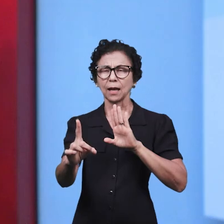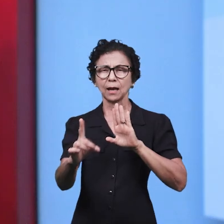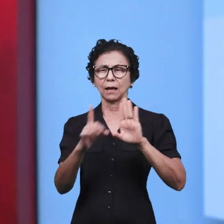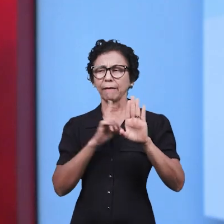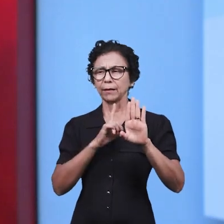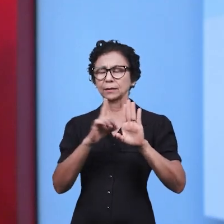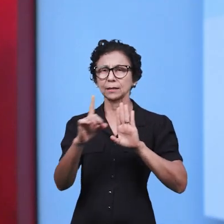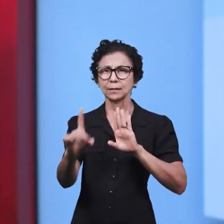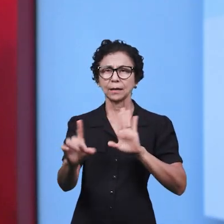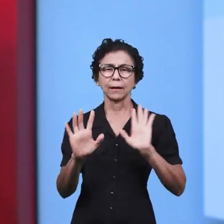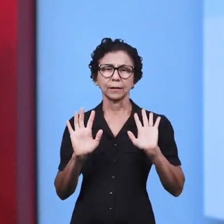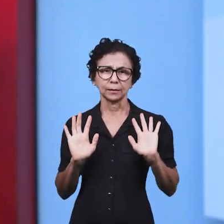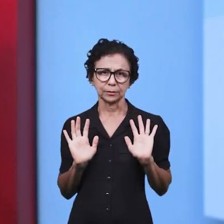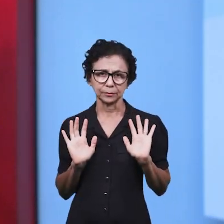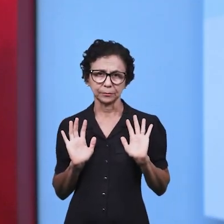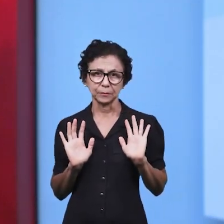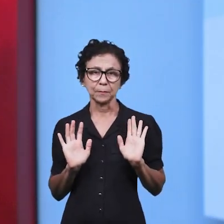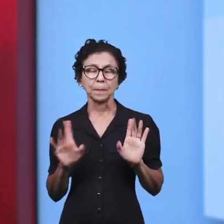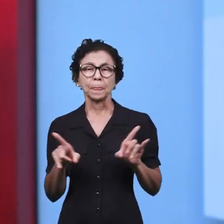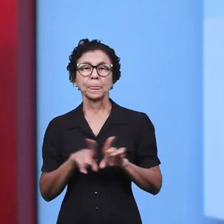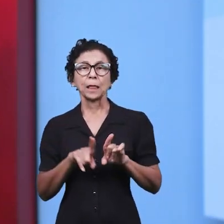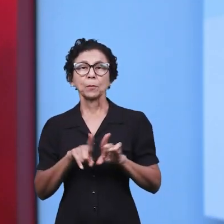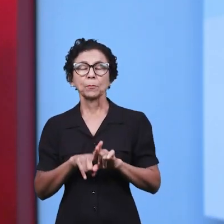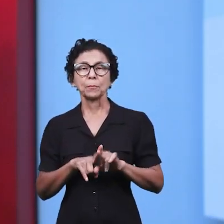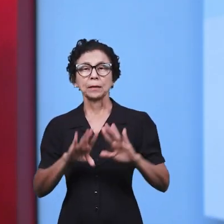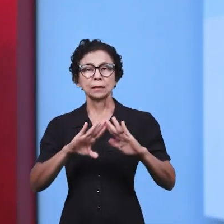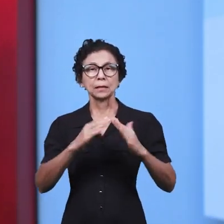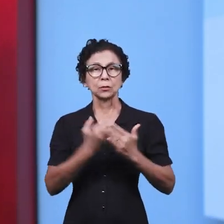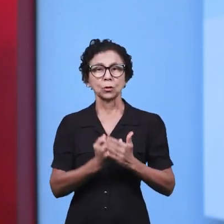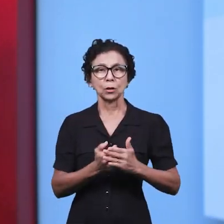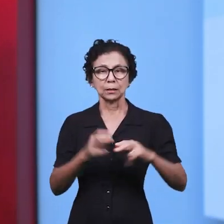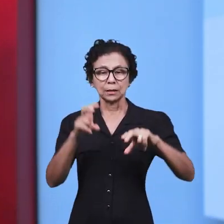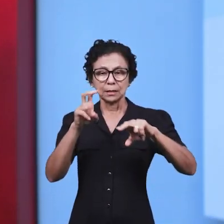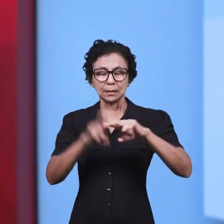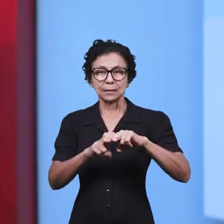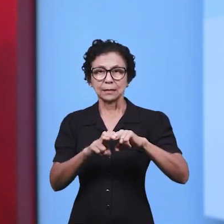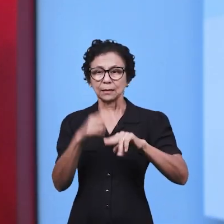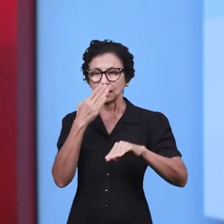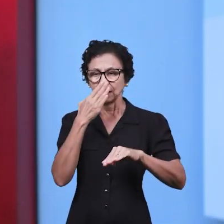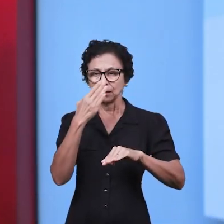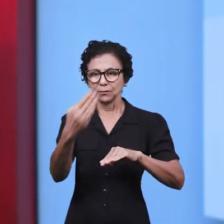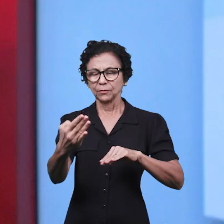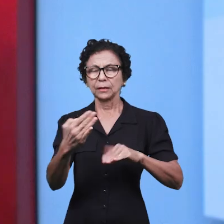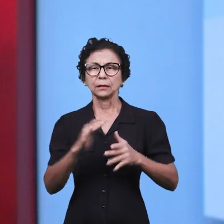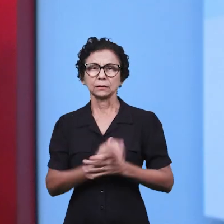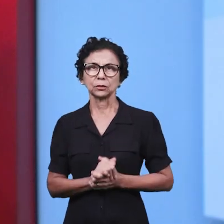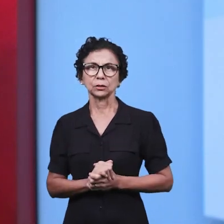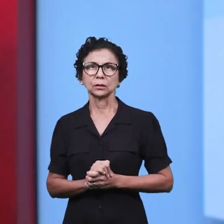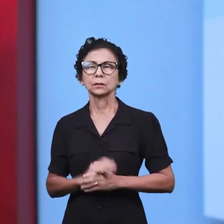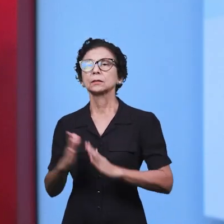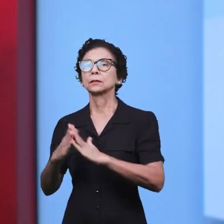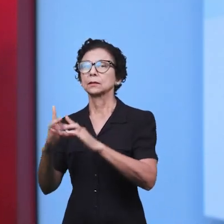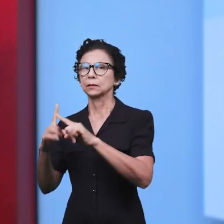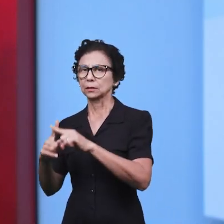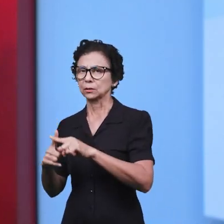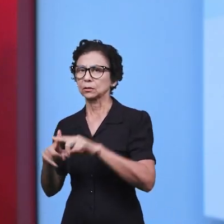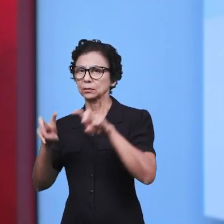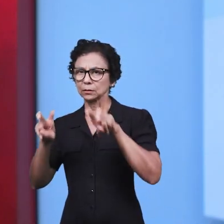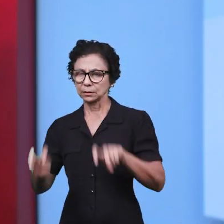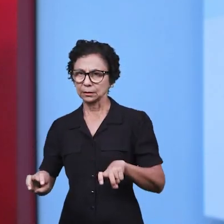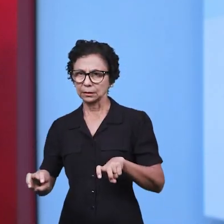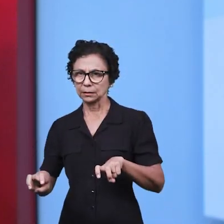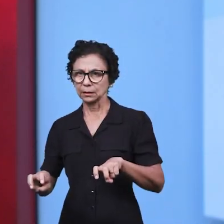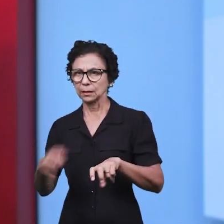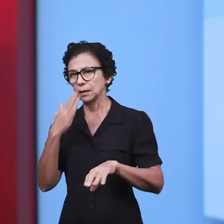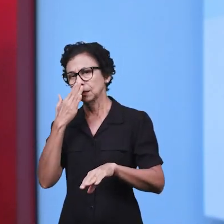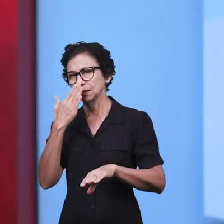de sala de aula, na frente. Na igreja, da mesma forma, as nossas crianças, né, na igreja já tem um lugar delas que é na frente,